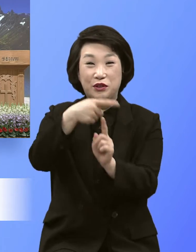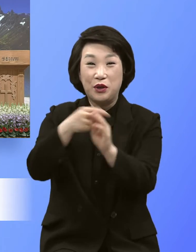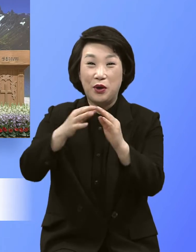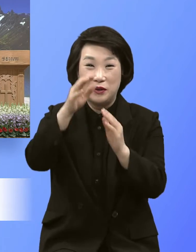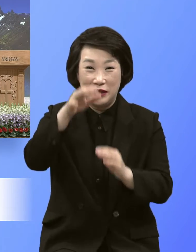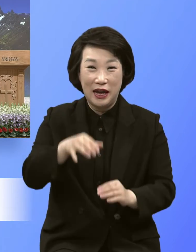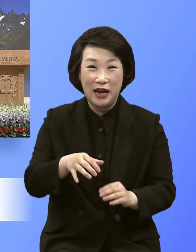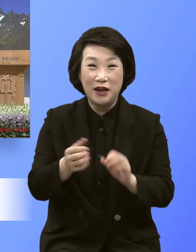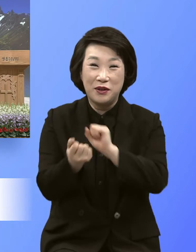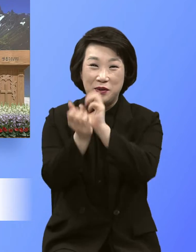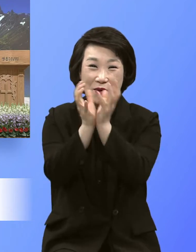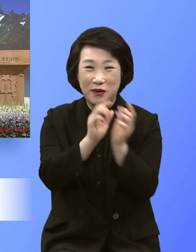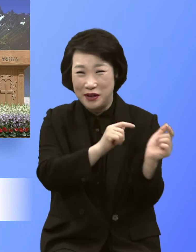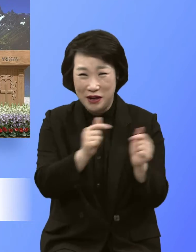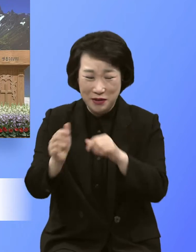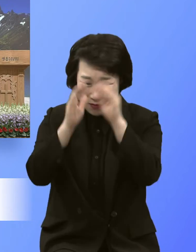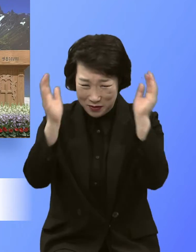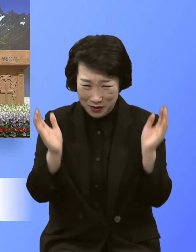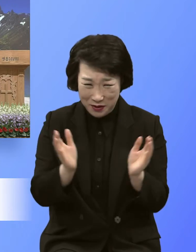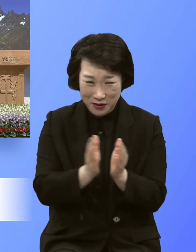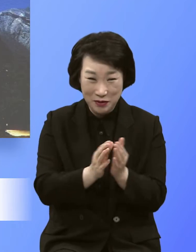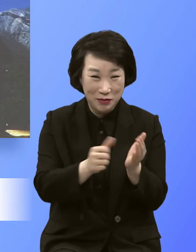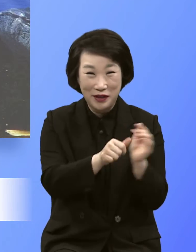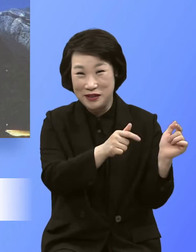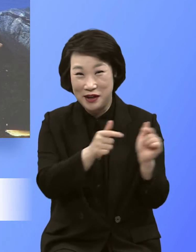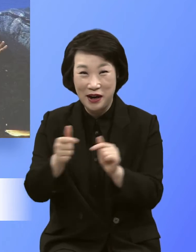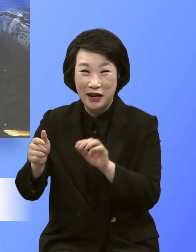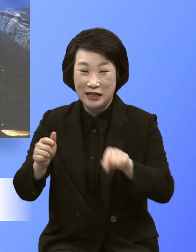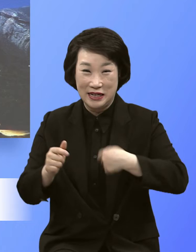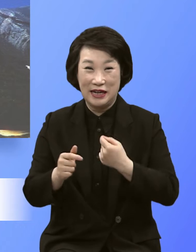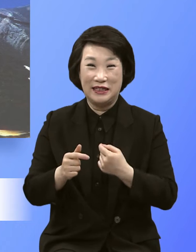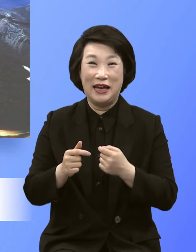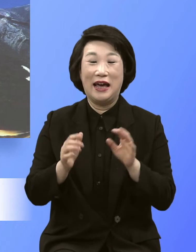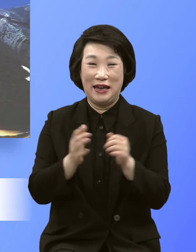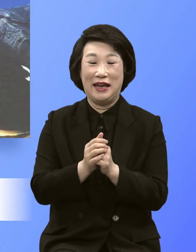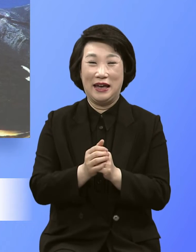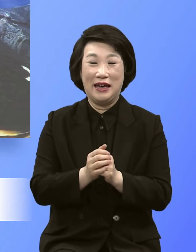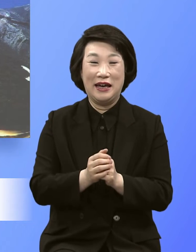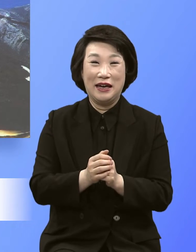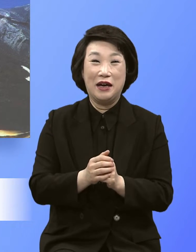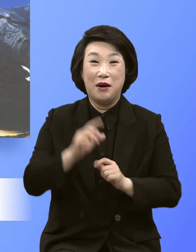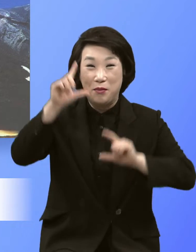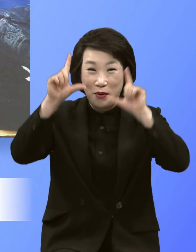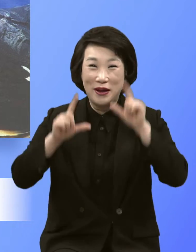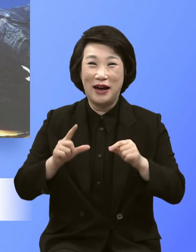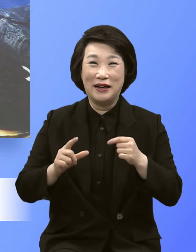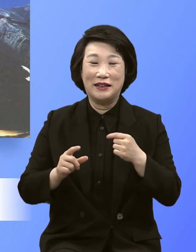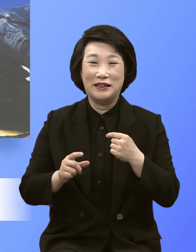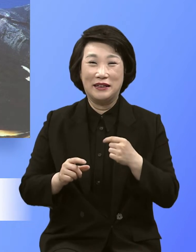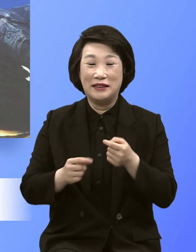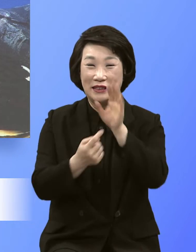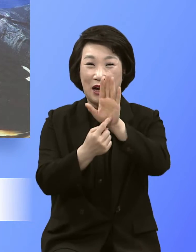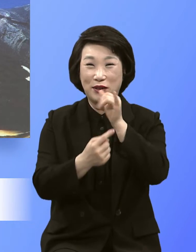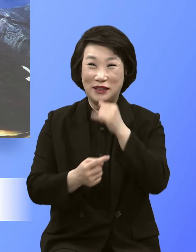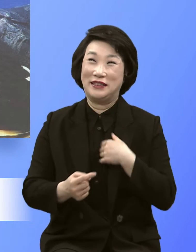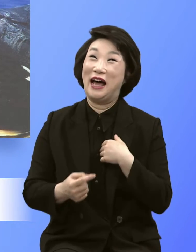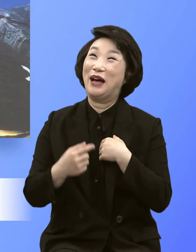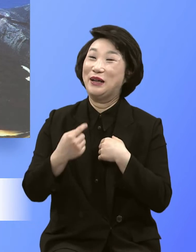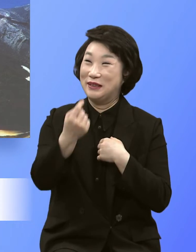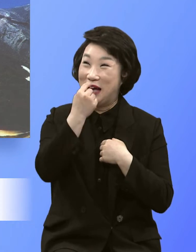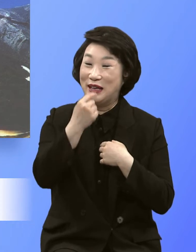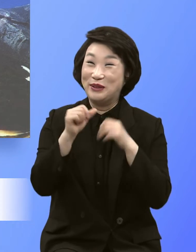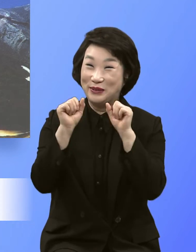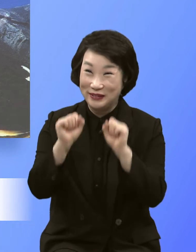모든 만물이 자기 색깔을 다 나도 존재하고 있어